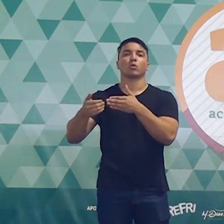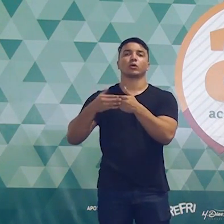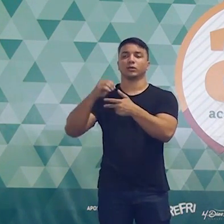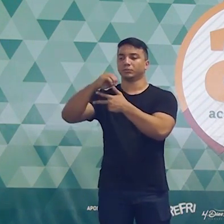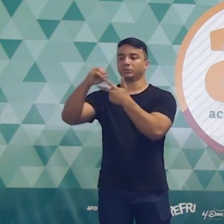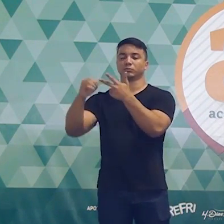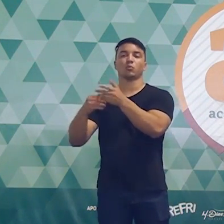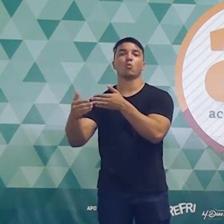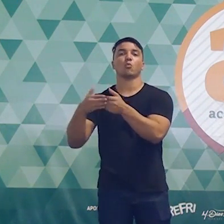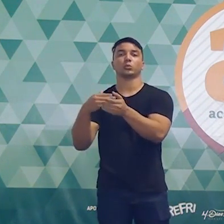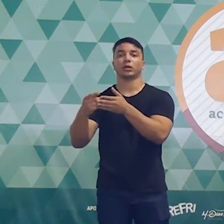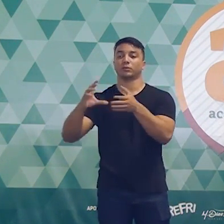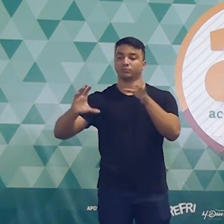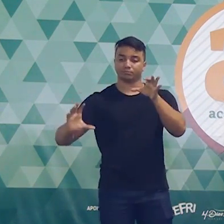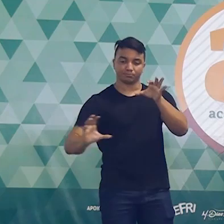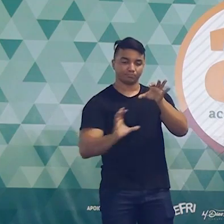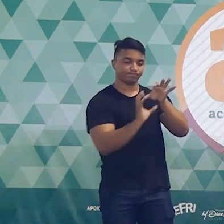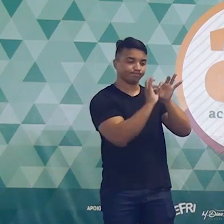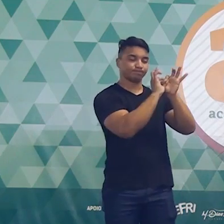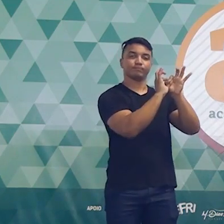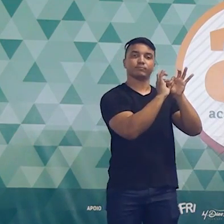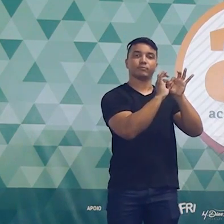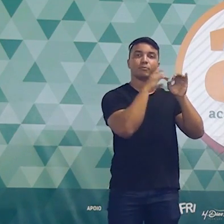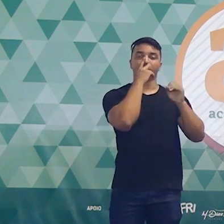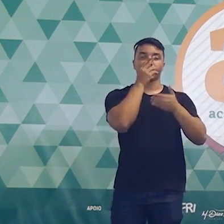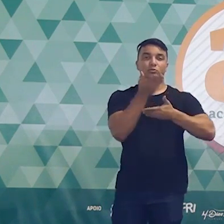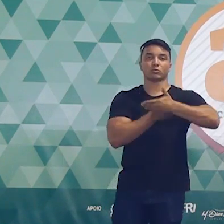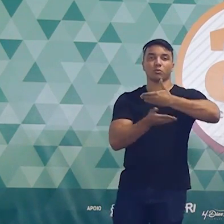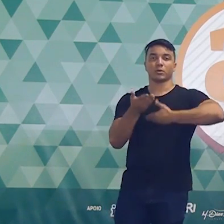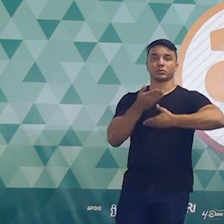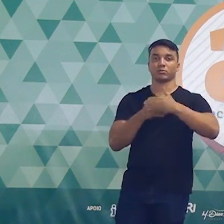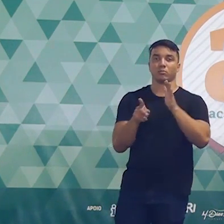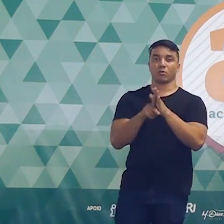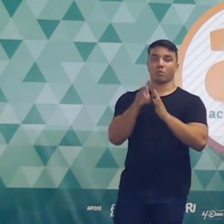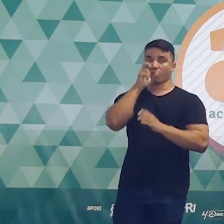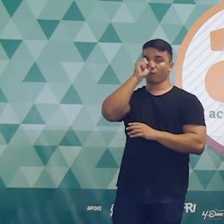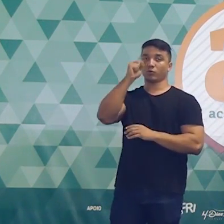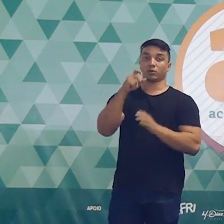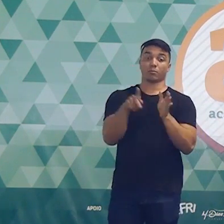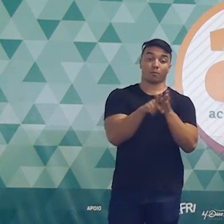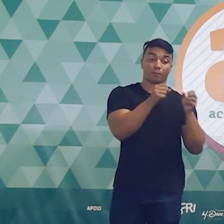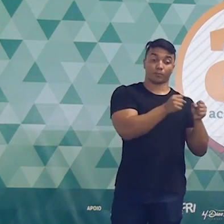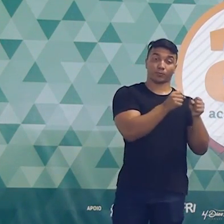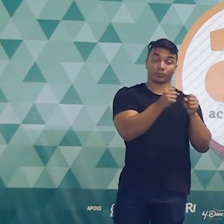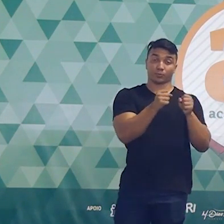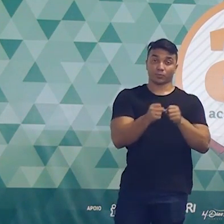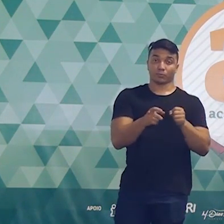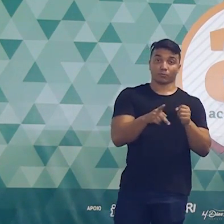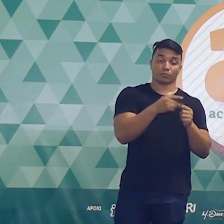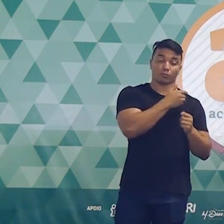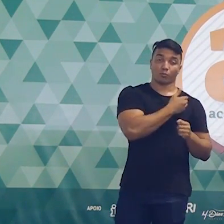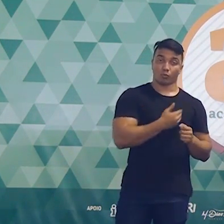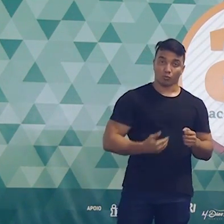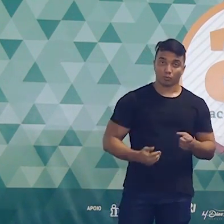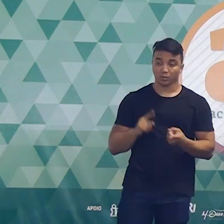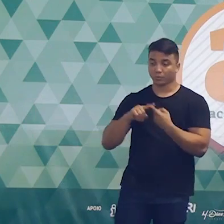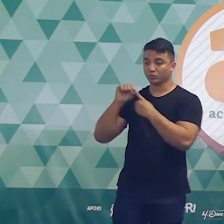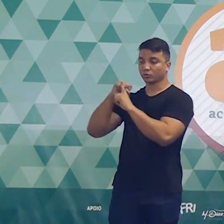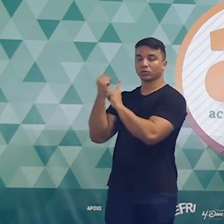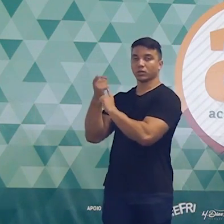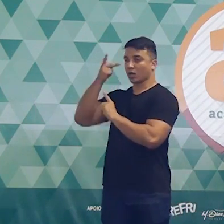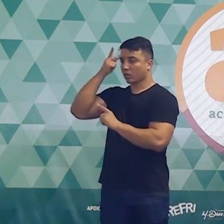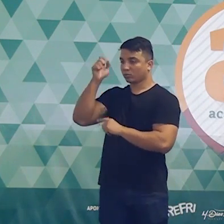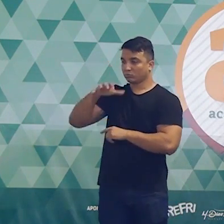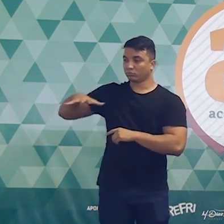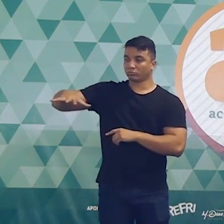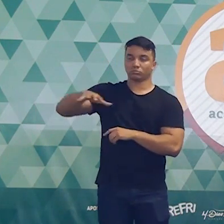Enem propuser, associar a uma cooperação de forças entre poder público e sociedade civil, com as suas mais